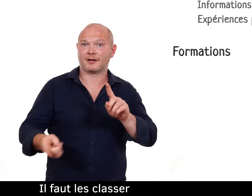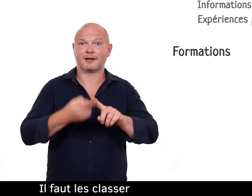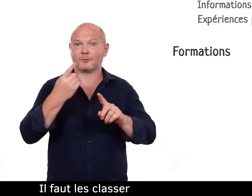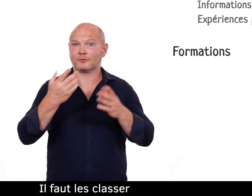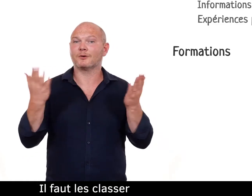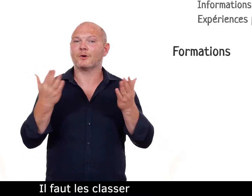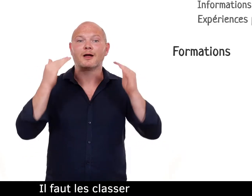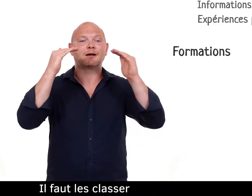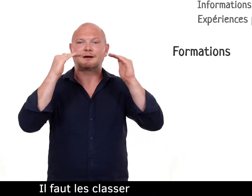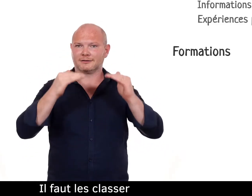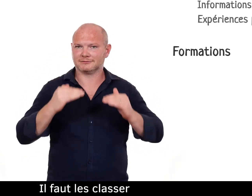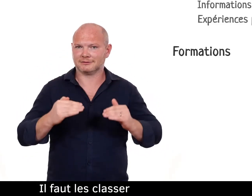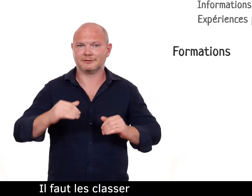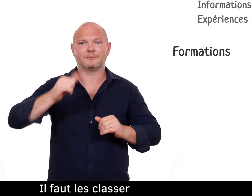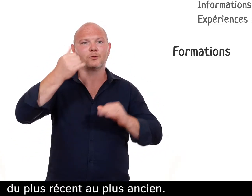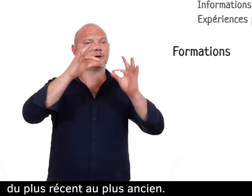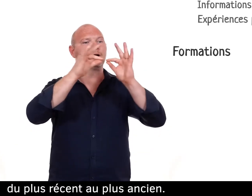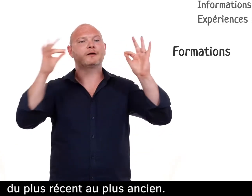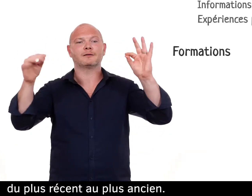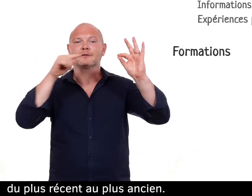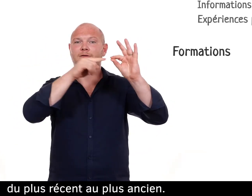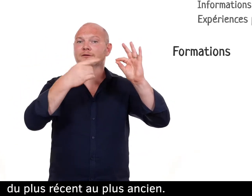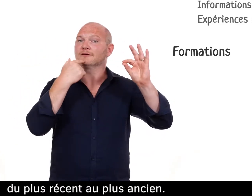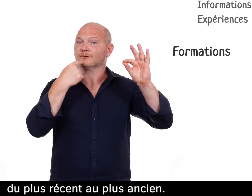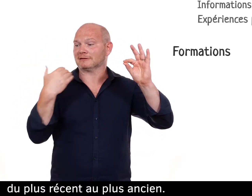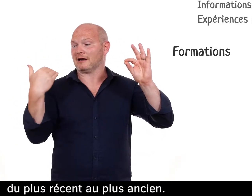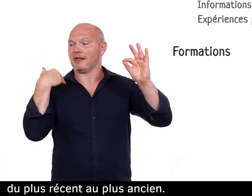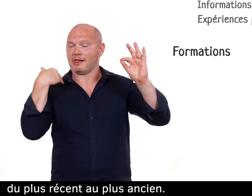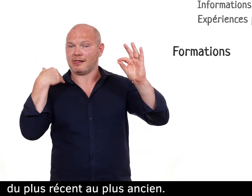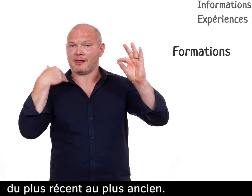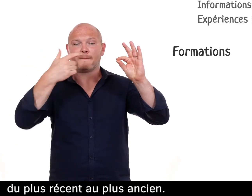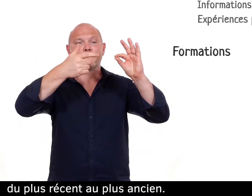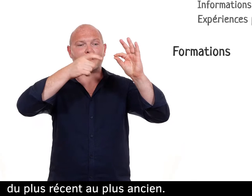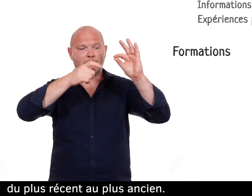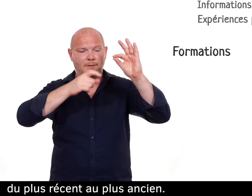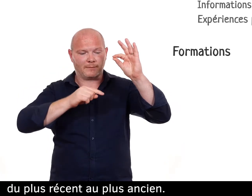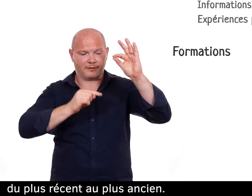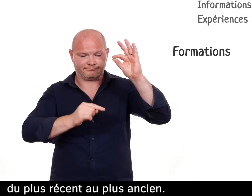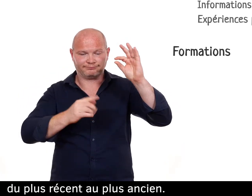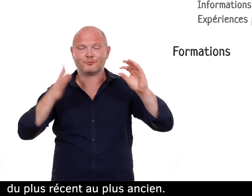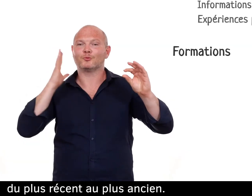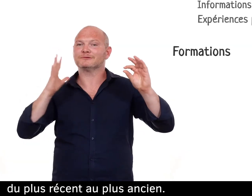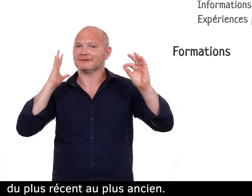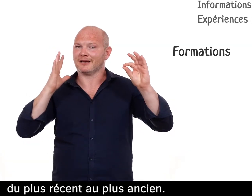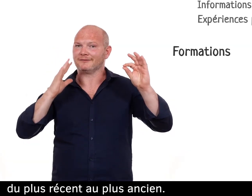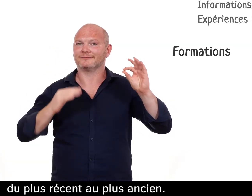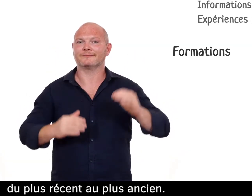Il faut les classer du plus récent au plus ancien.